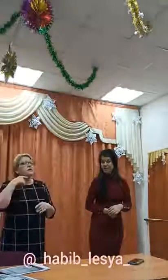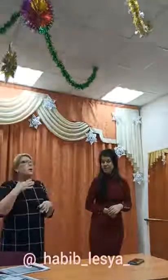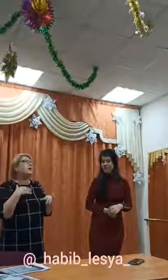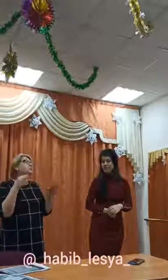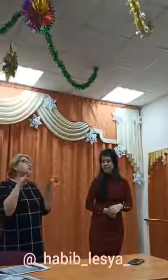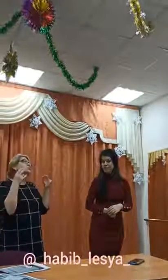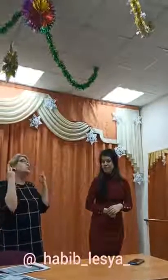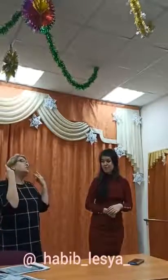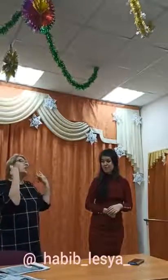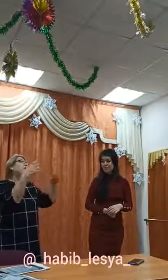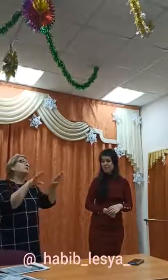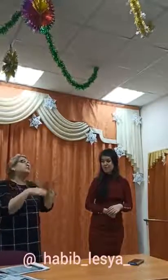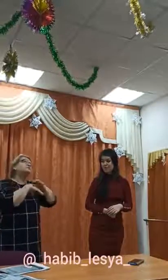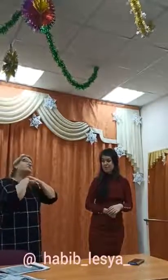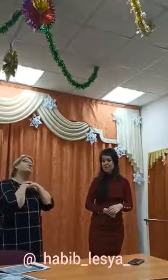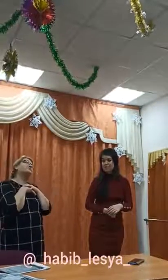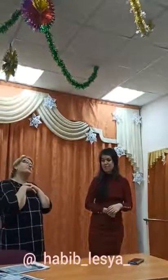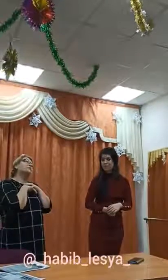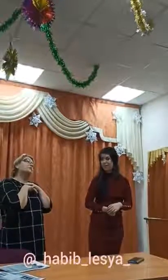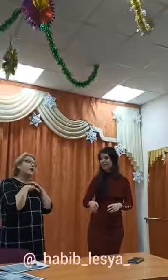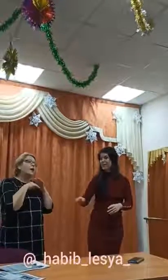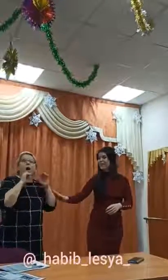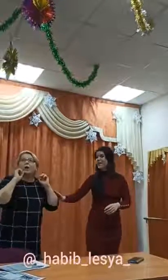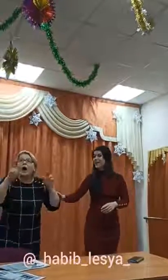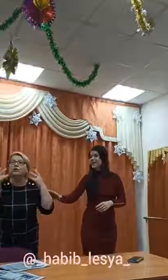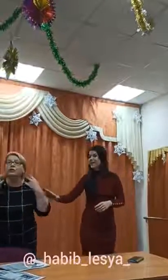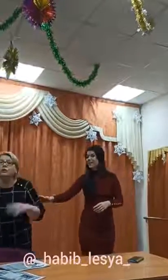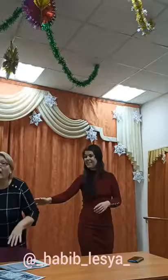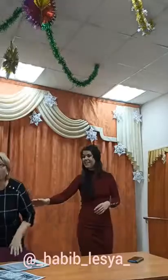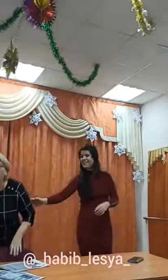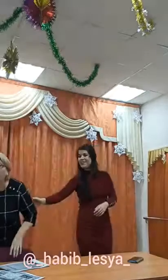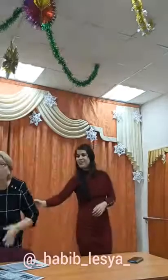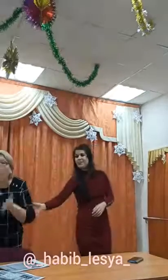А мне ничего не надо. Как не надо? А